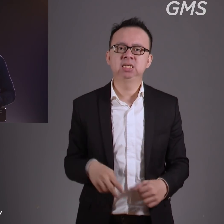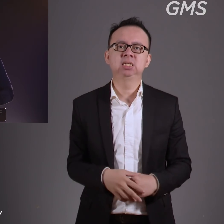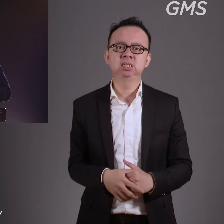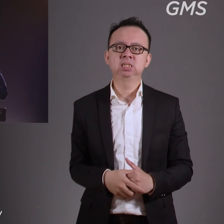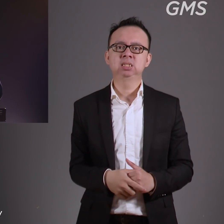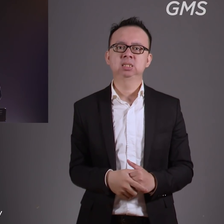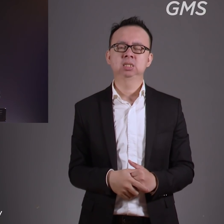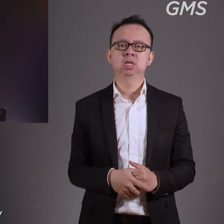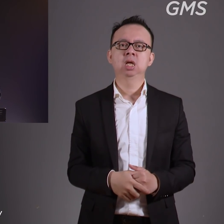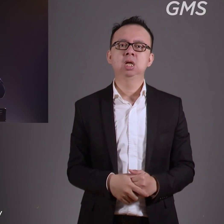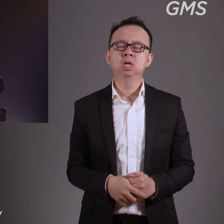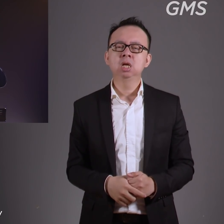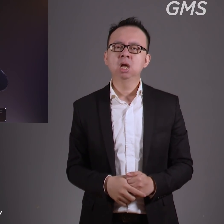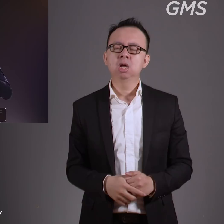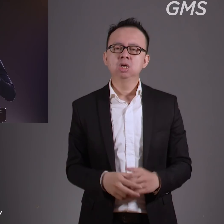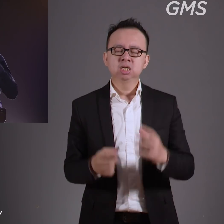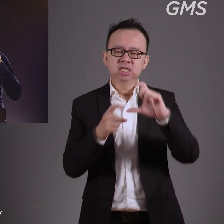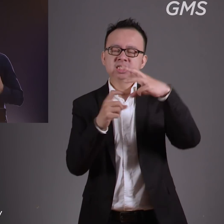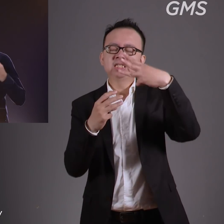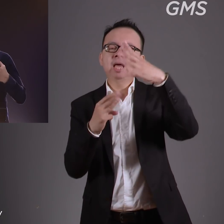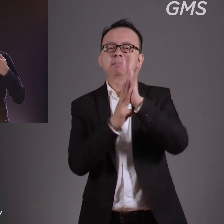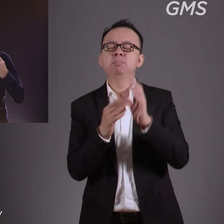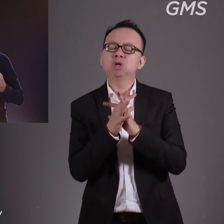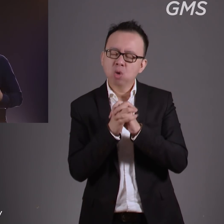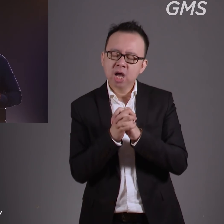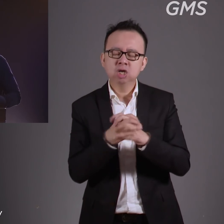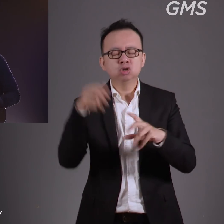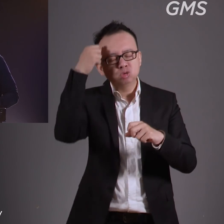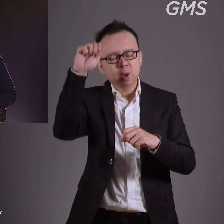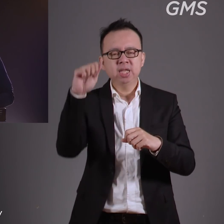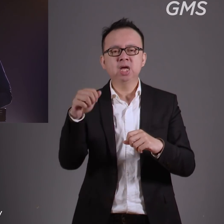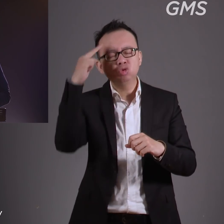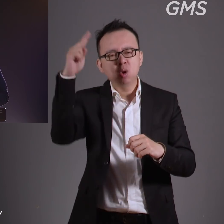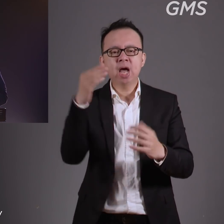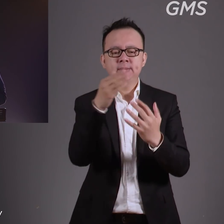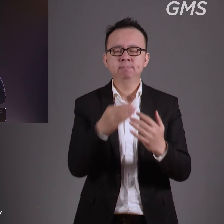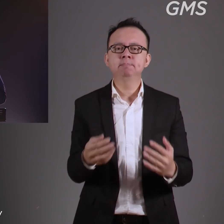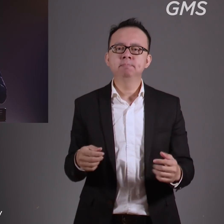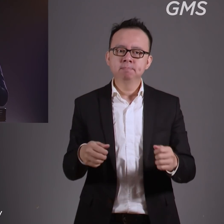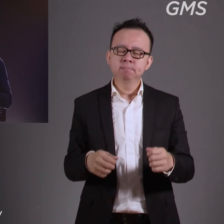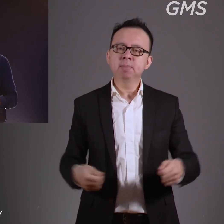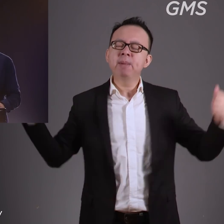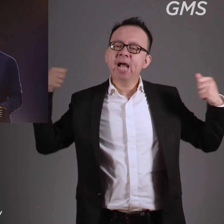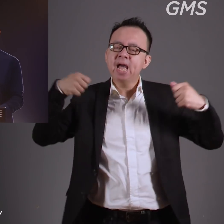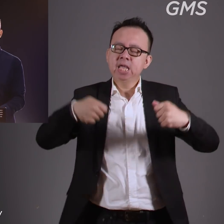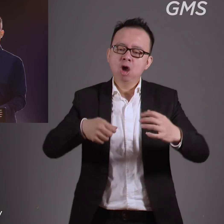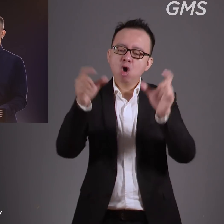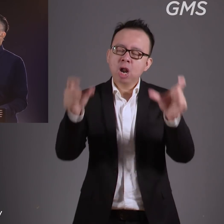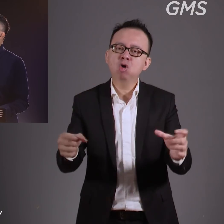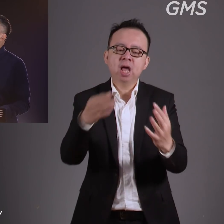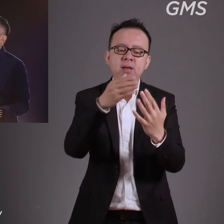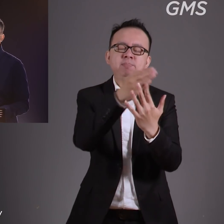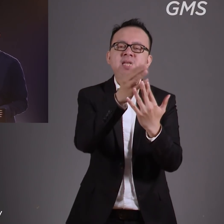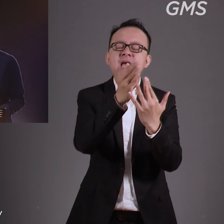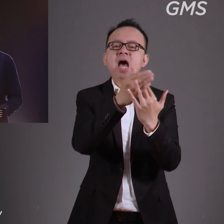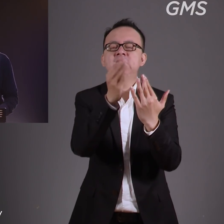hamba. Pilihlah Tuhan, taruhlah berkat-Mu pada silsilah keluarga kami ini. Dia pasti berdoa. Dia